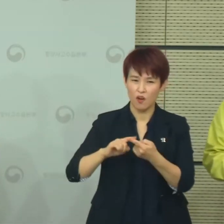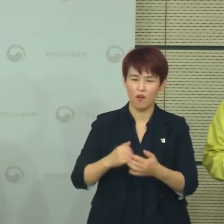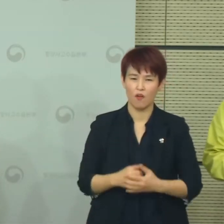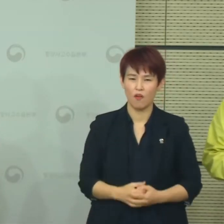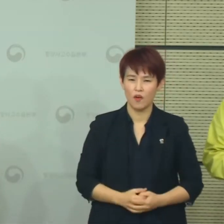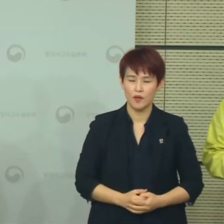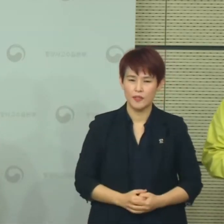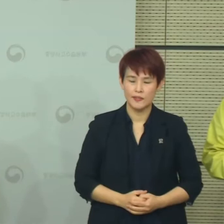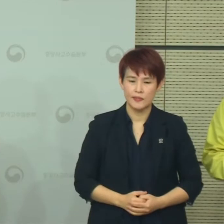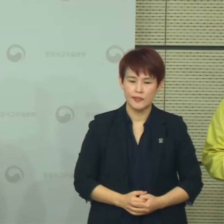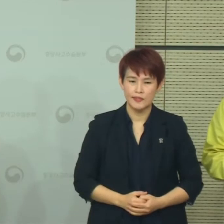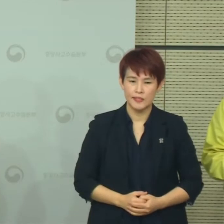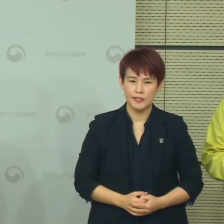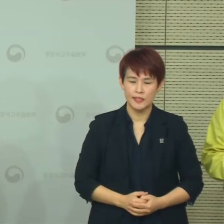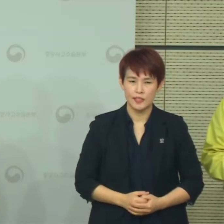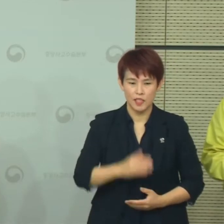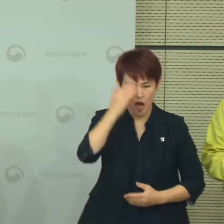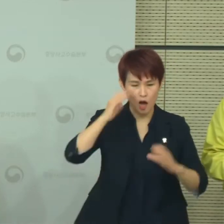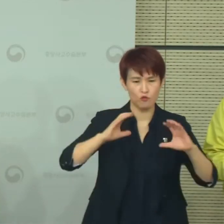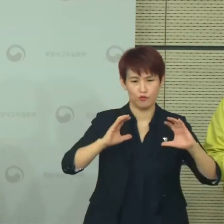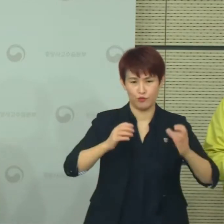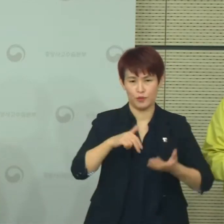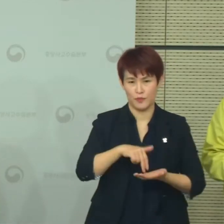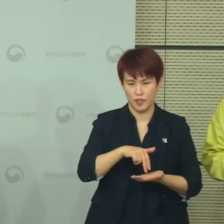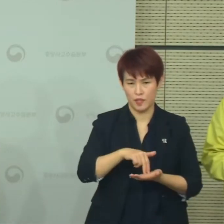취하고 있는 부분에 있어서는 우리나라도